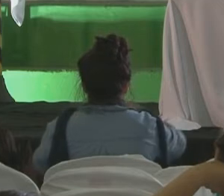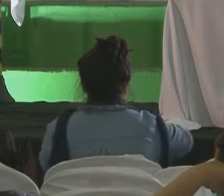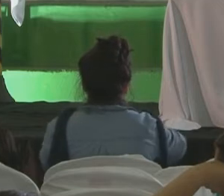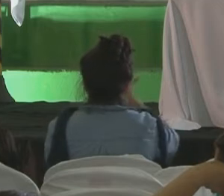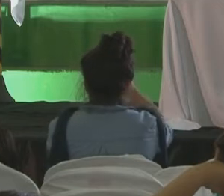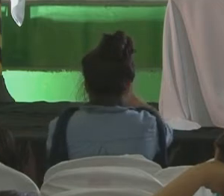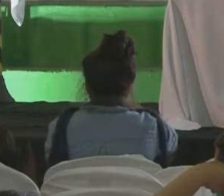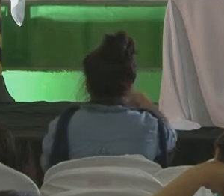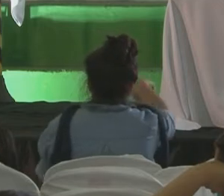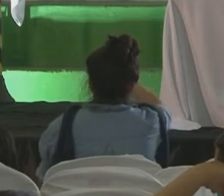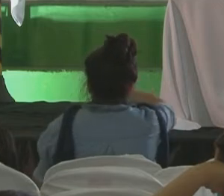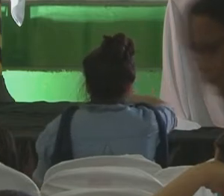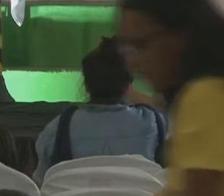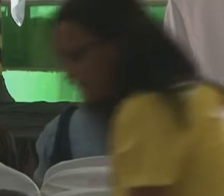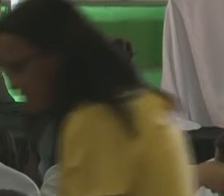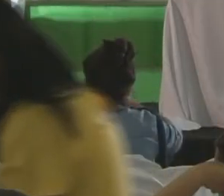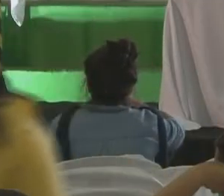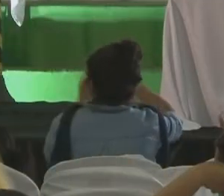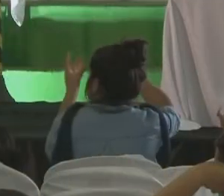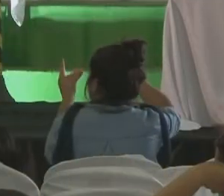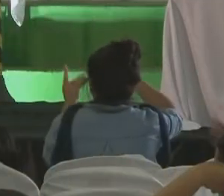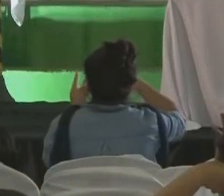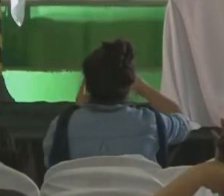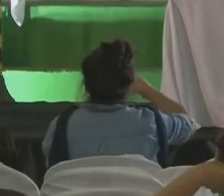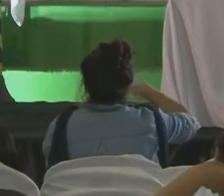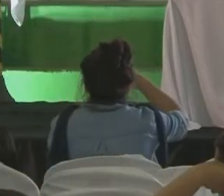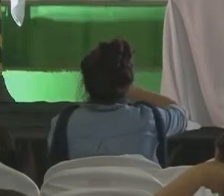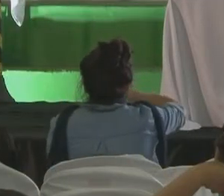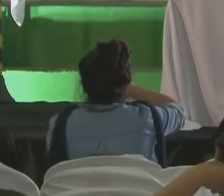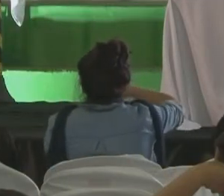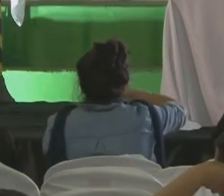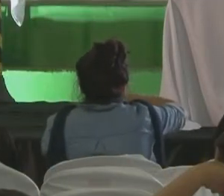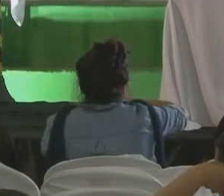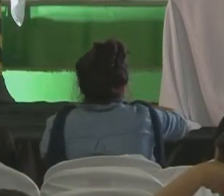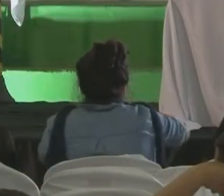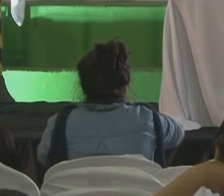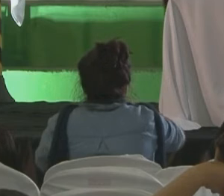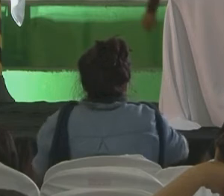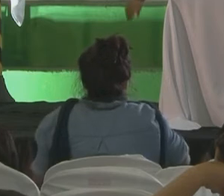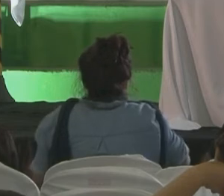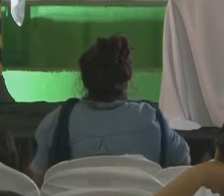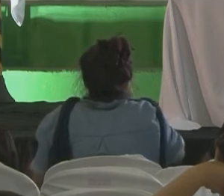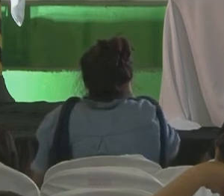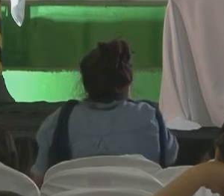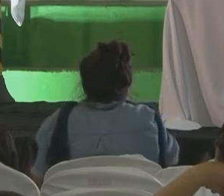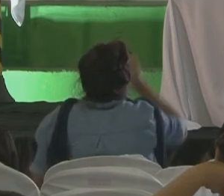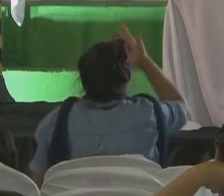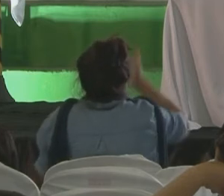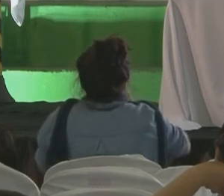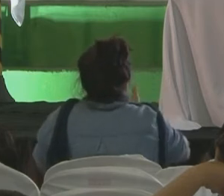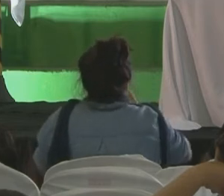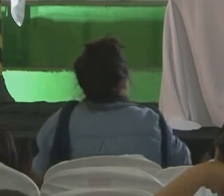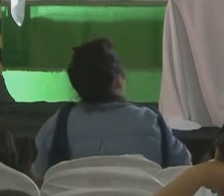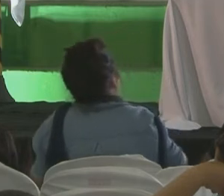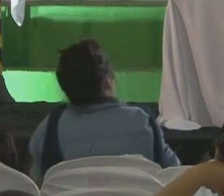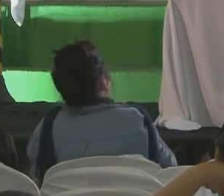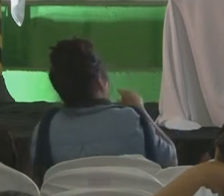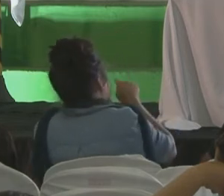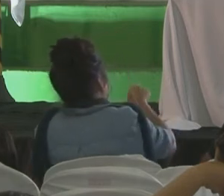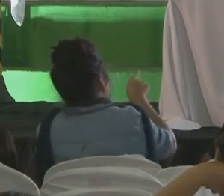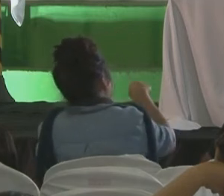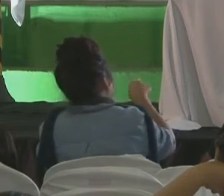N coisas para poder atender todo mundo e não fazer com que eles se sentissem excluídos. Então, a minha pergunta é essa, será